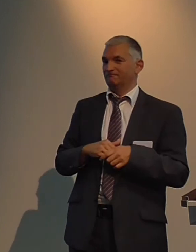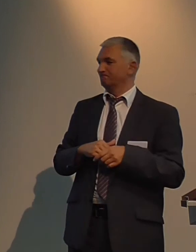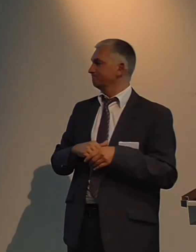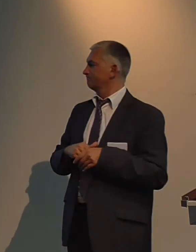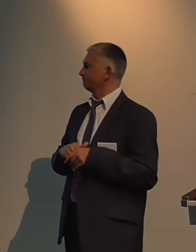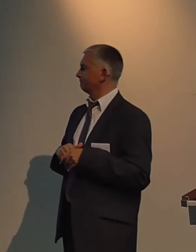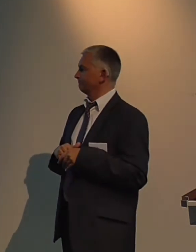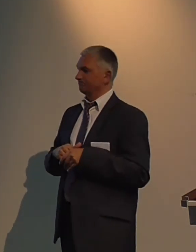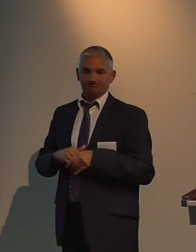gehabt.